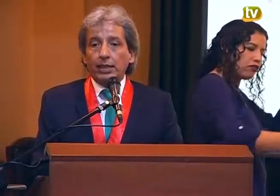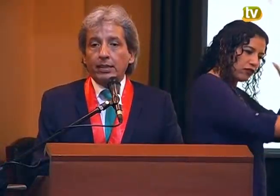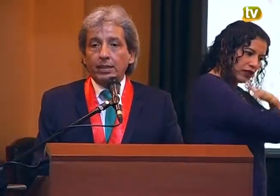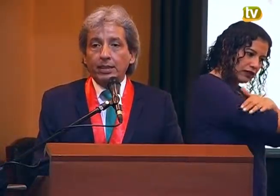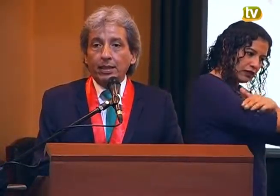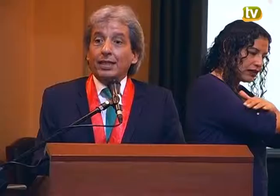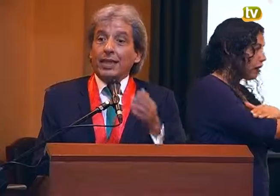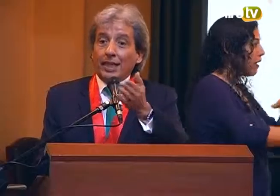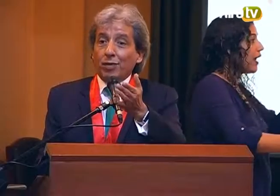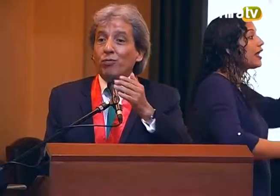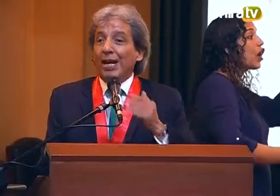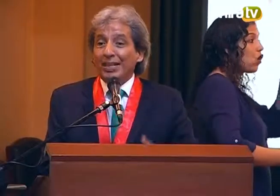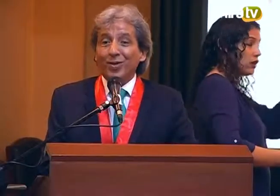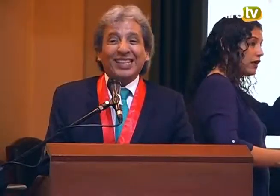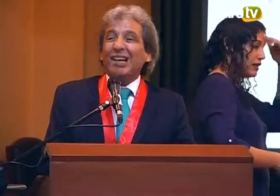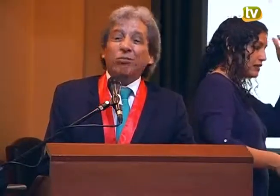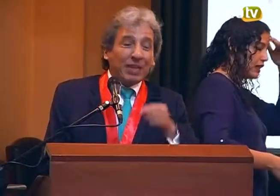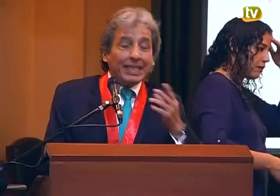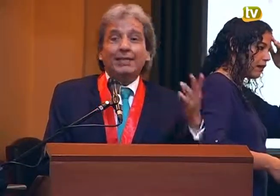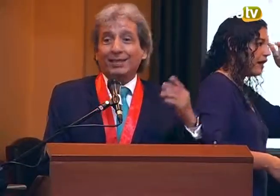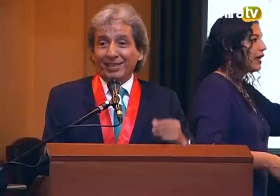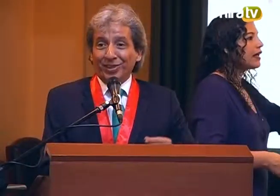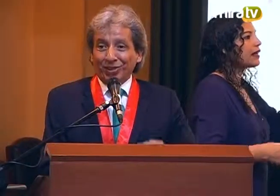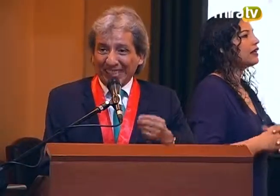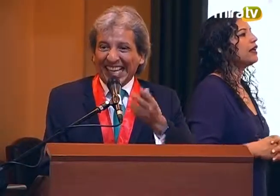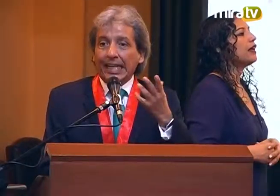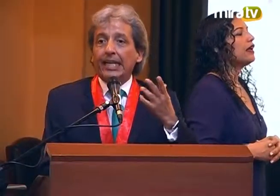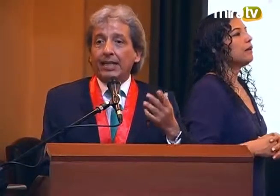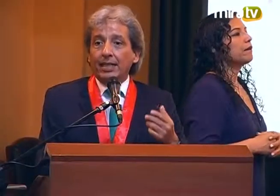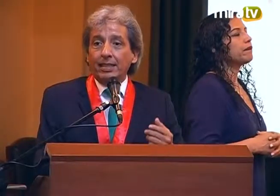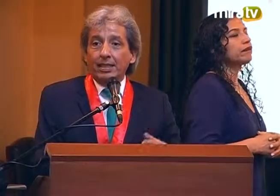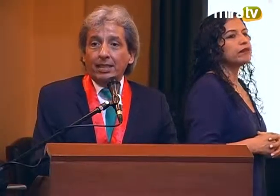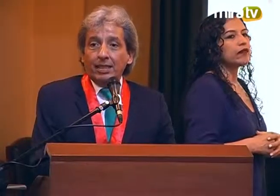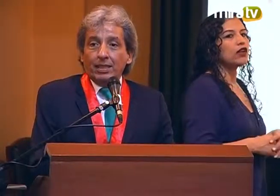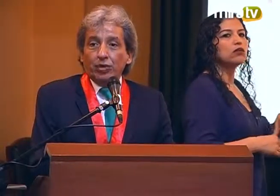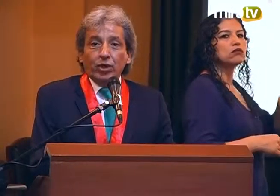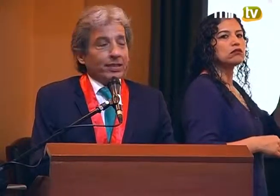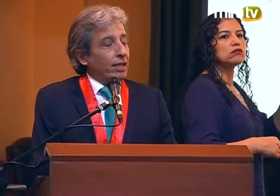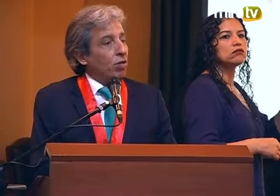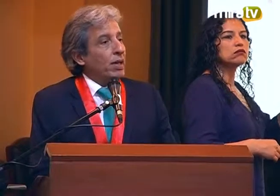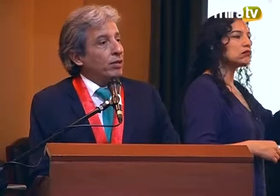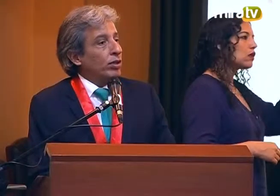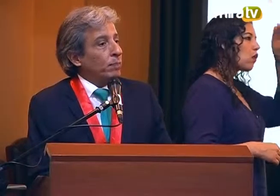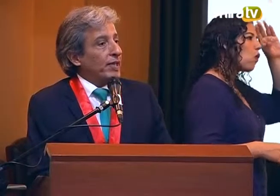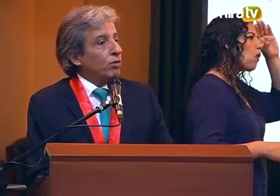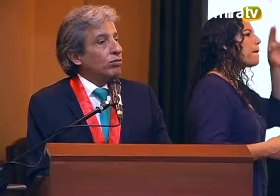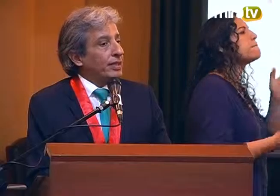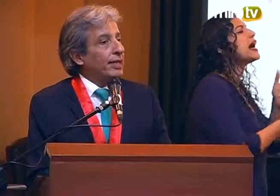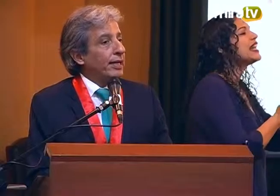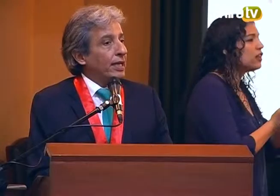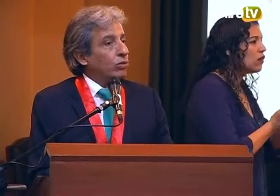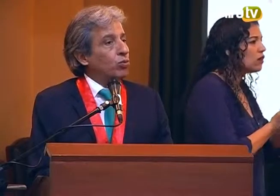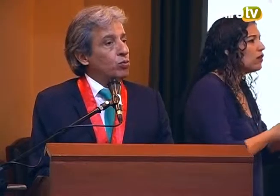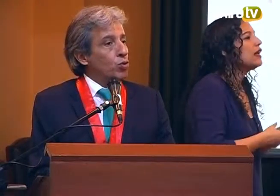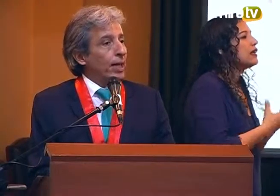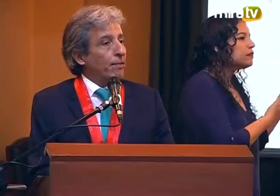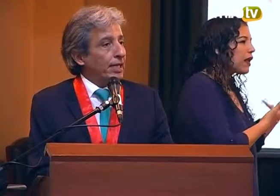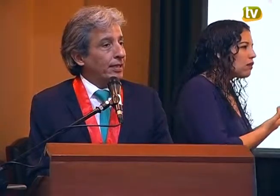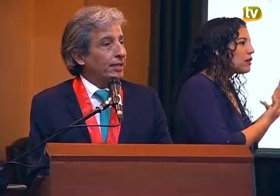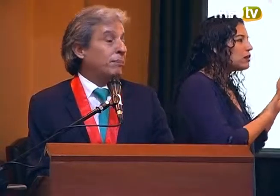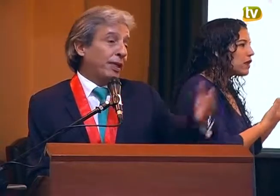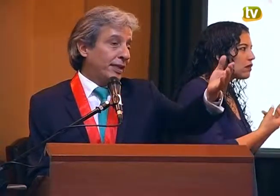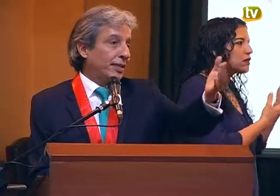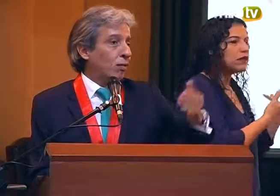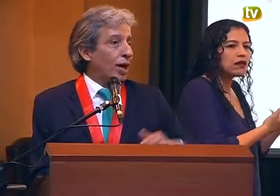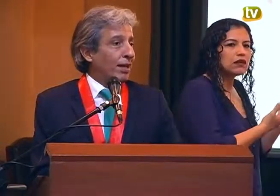es consciente, y aquí hay un marino que están felices, de alegría. Yo decía, los marinos esperaron 100 años su buque a